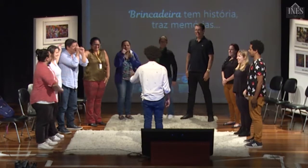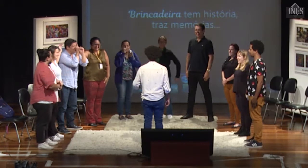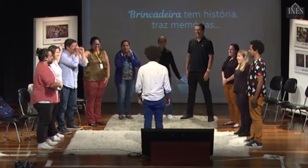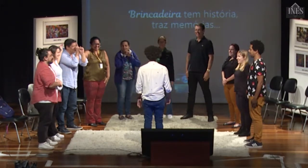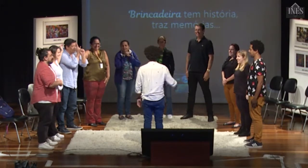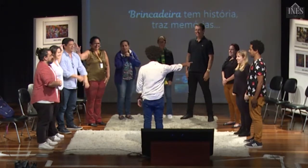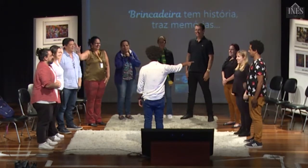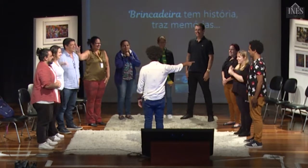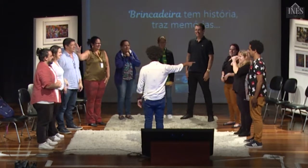Mais rápido, vai.